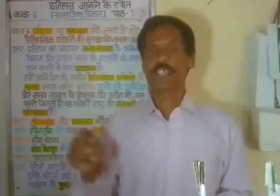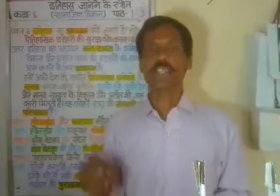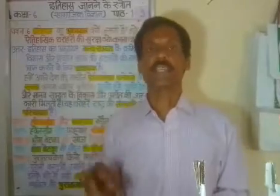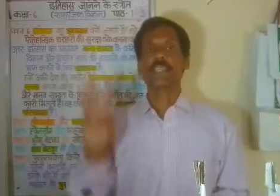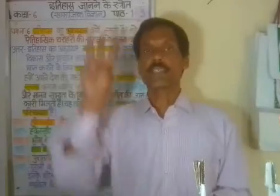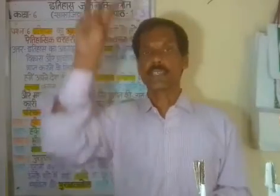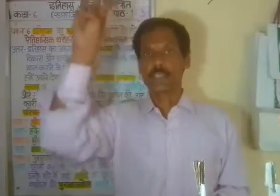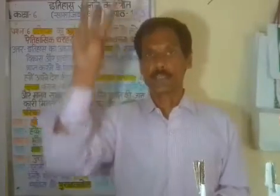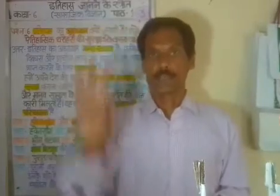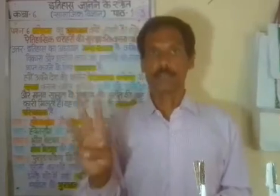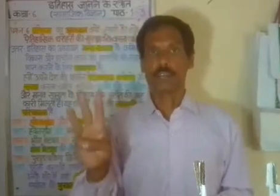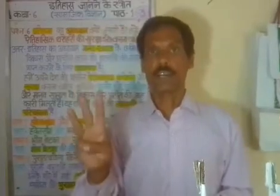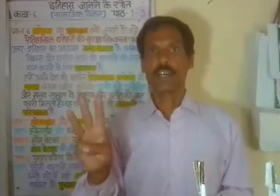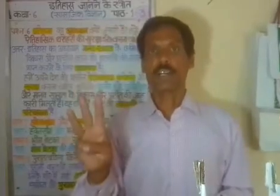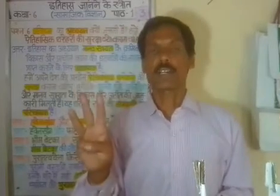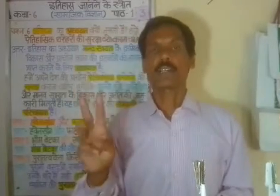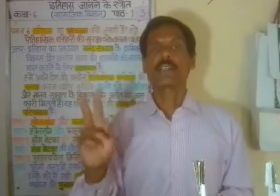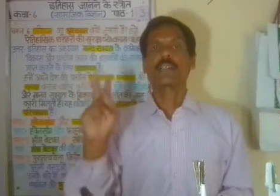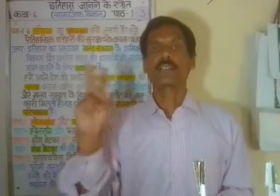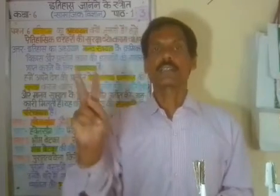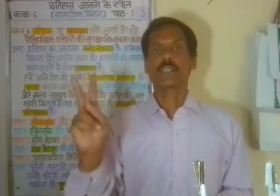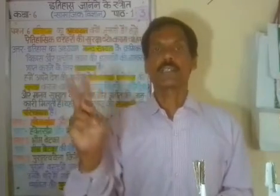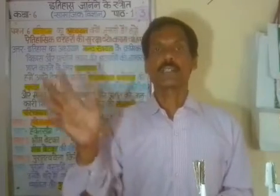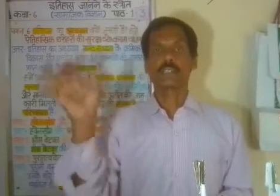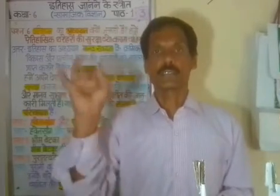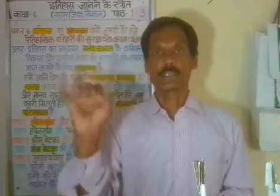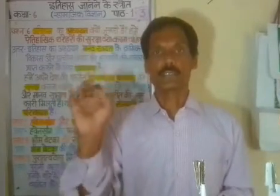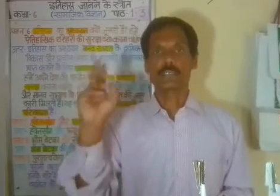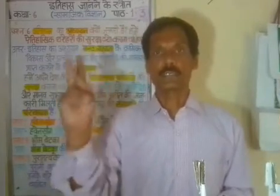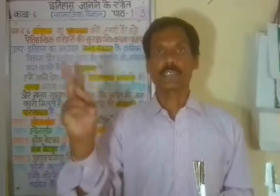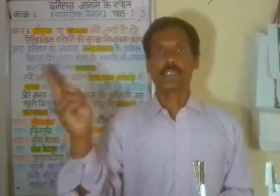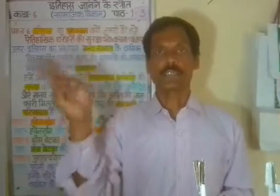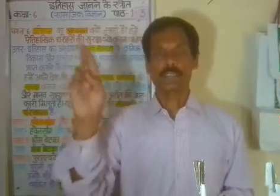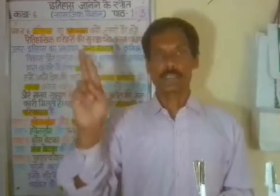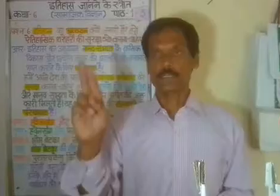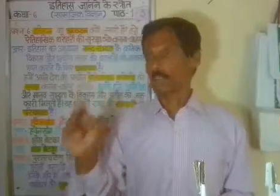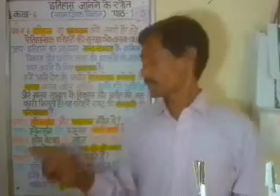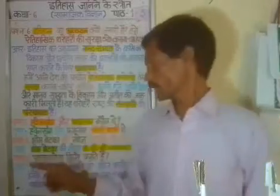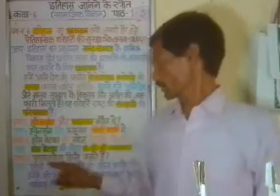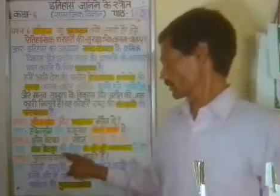श्री वा का रे का रे।